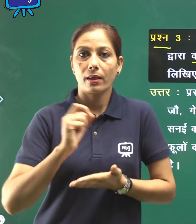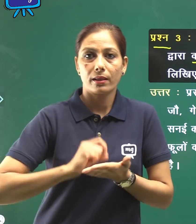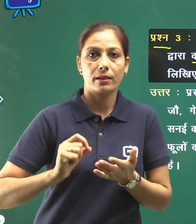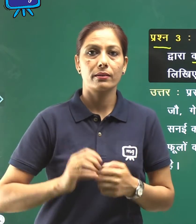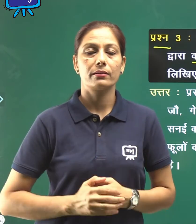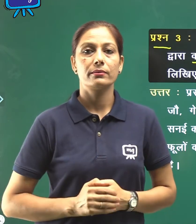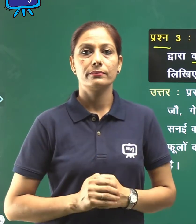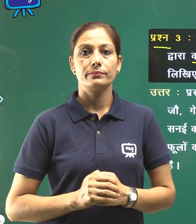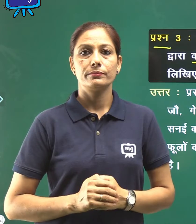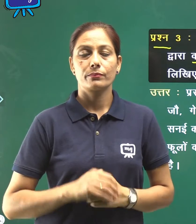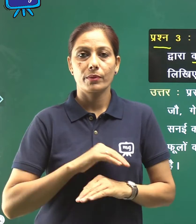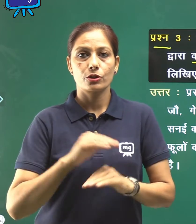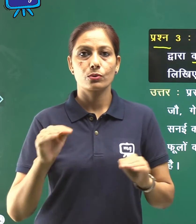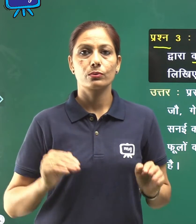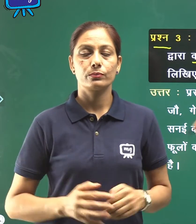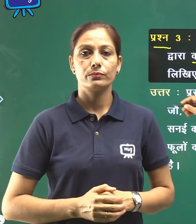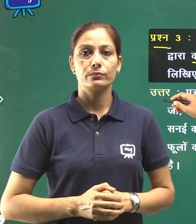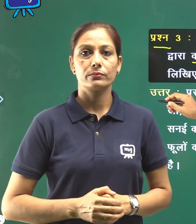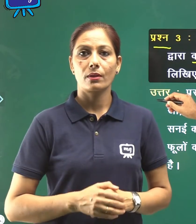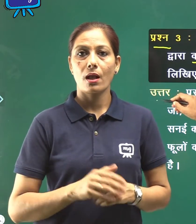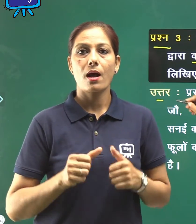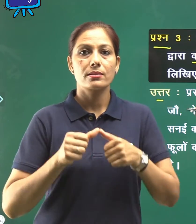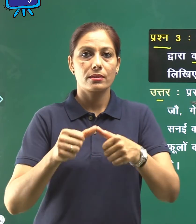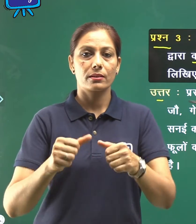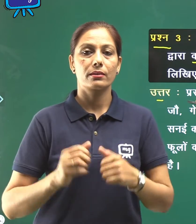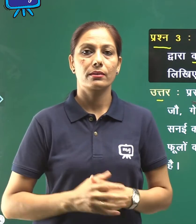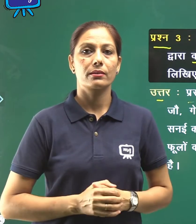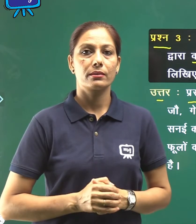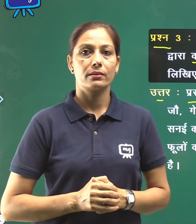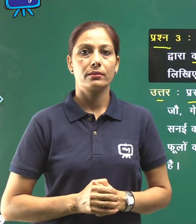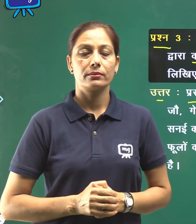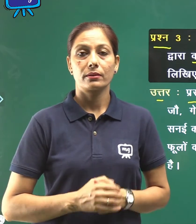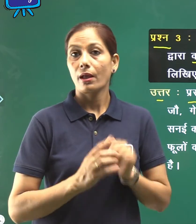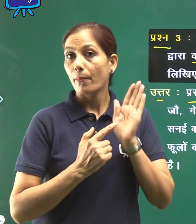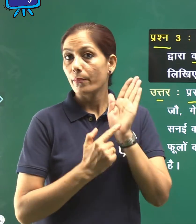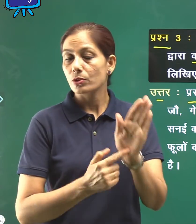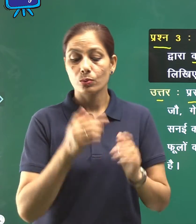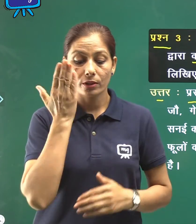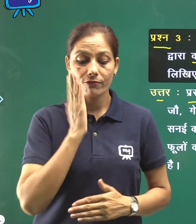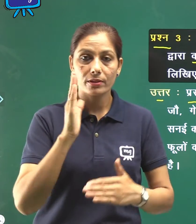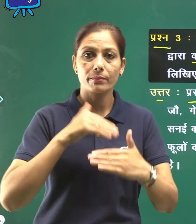लिखिए। बच्चों, उत्तर है, प्रस्तुत कविता में